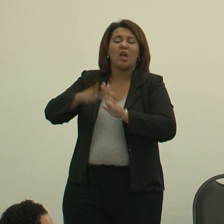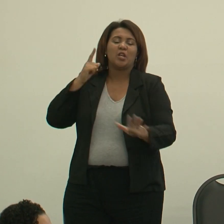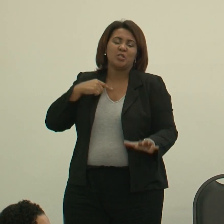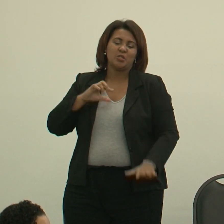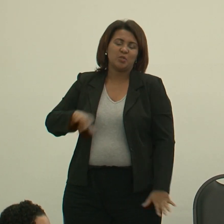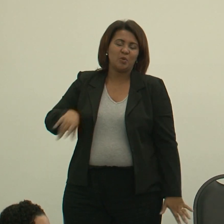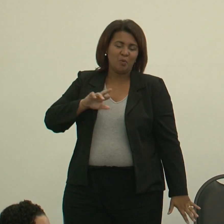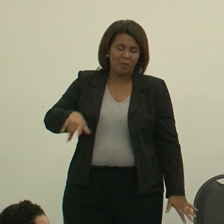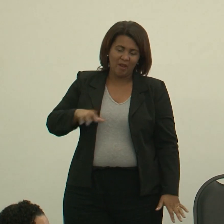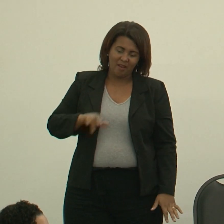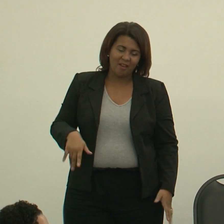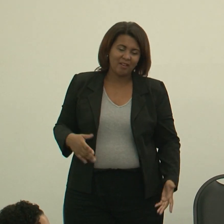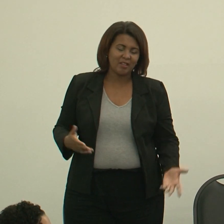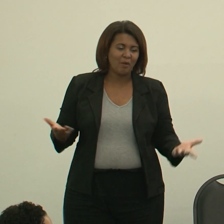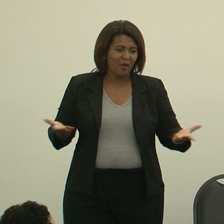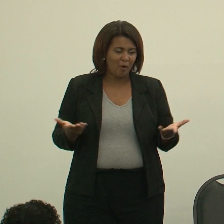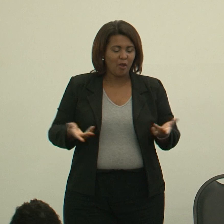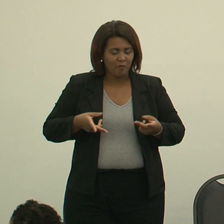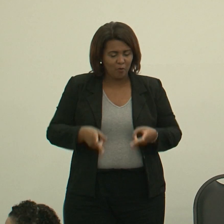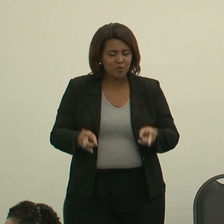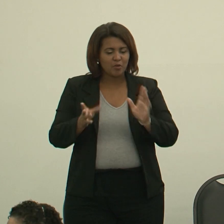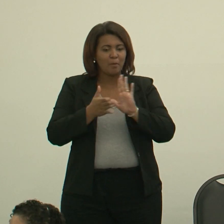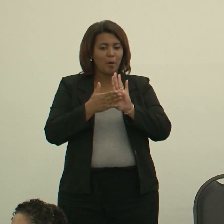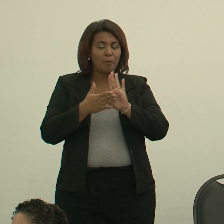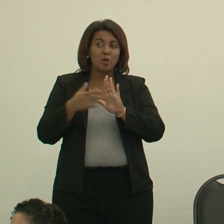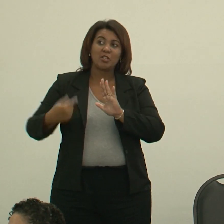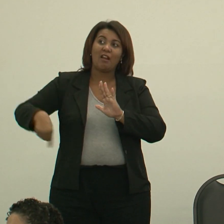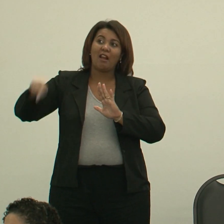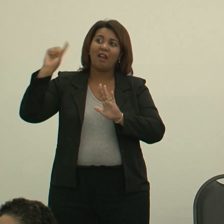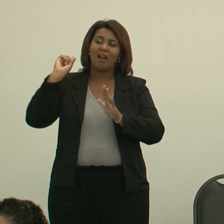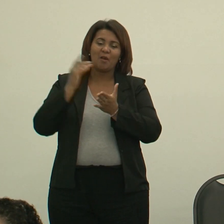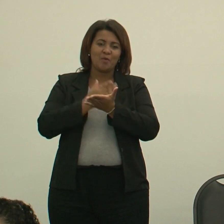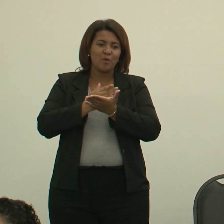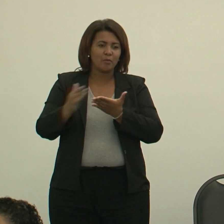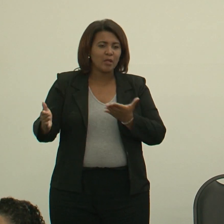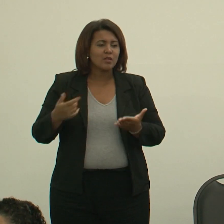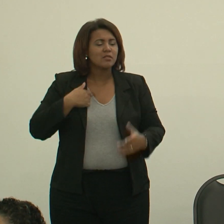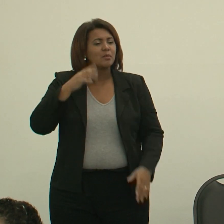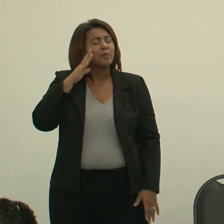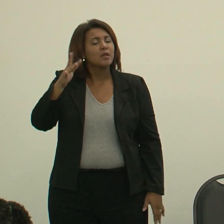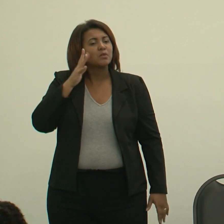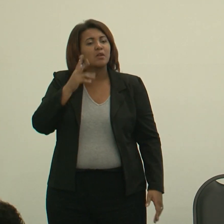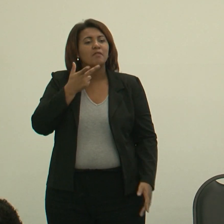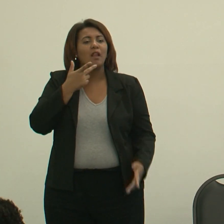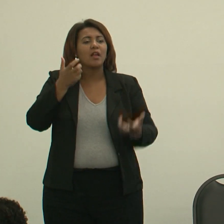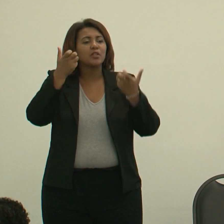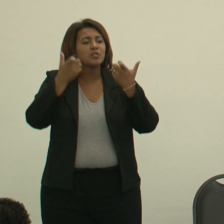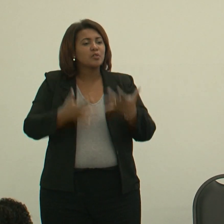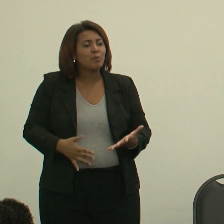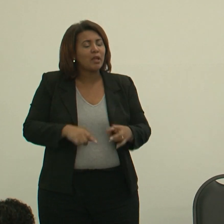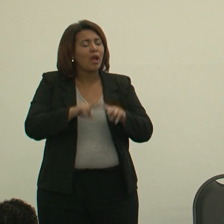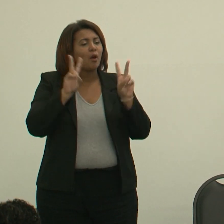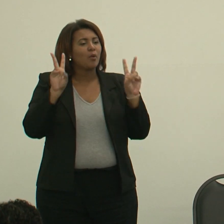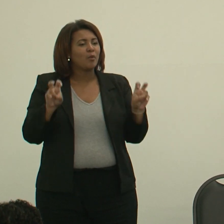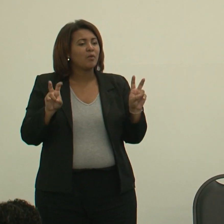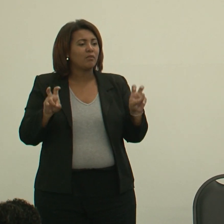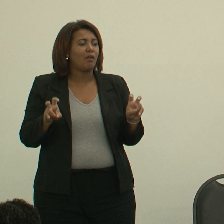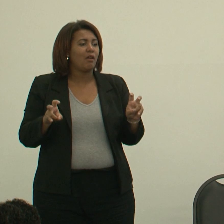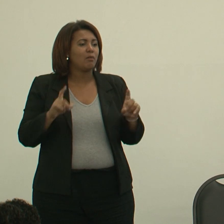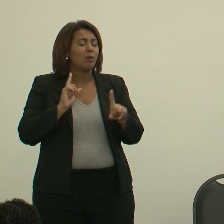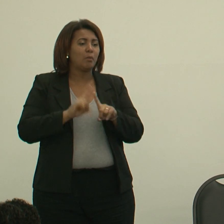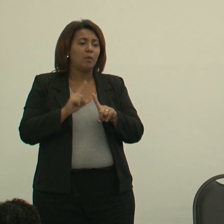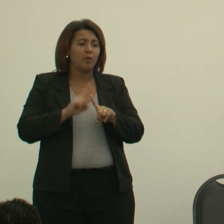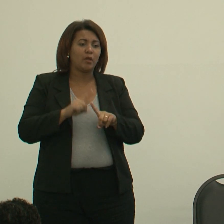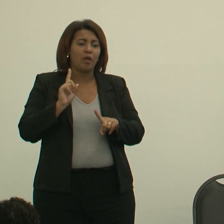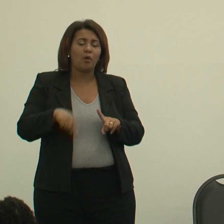né, inicialmente. Por que a gente pensou em falar sobre isso, trazendo isso como